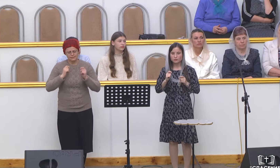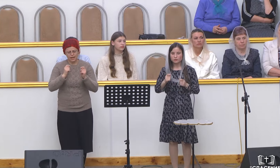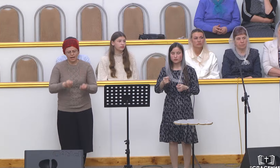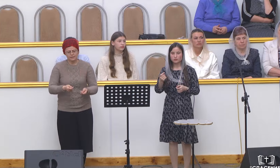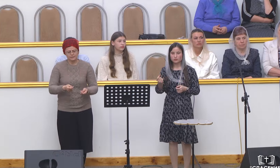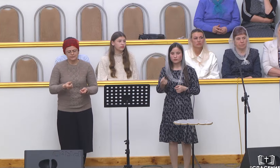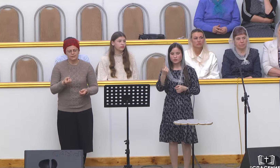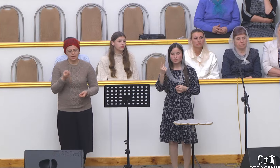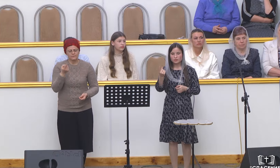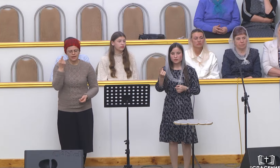явил,